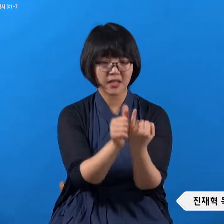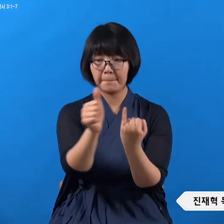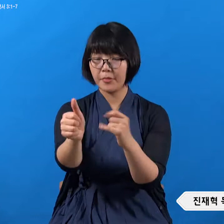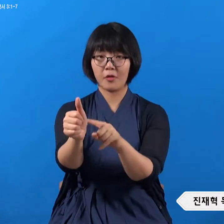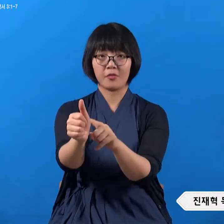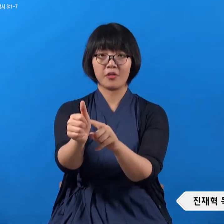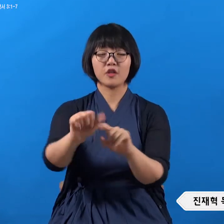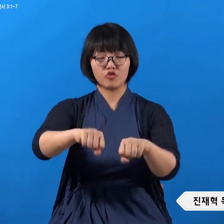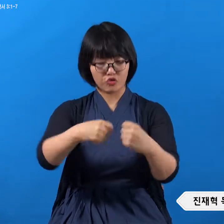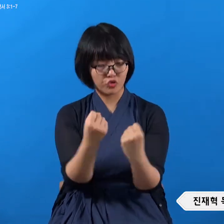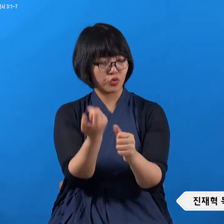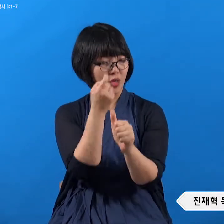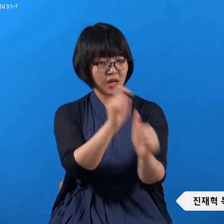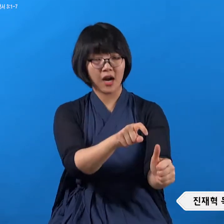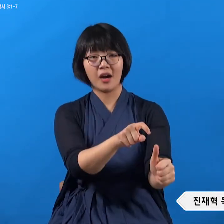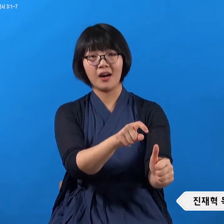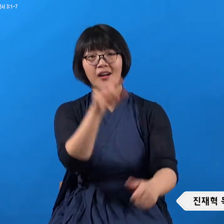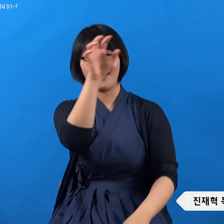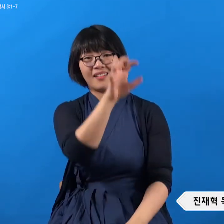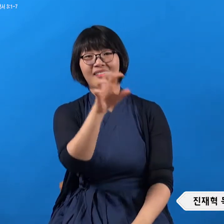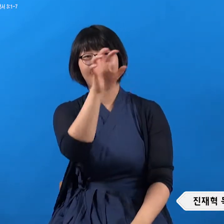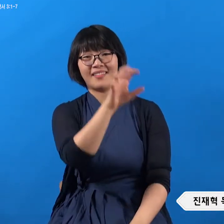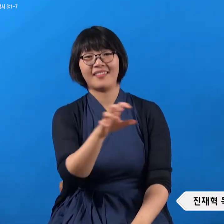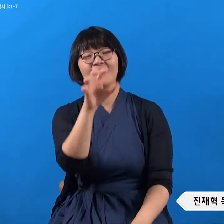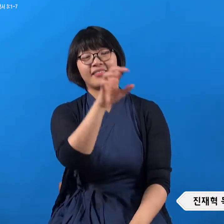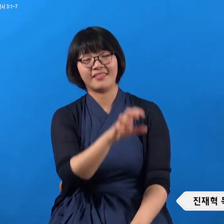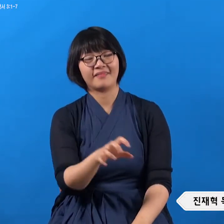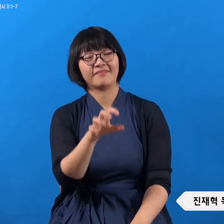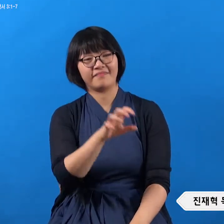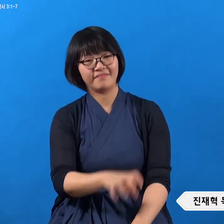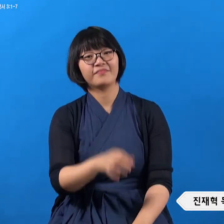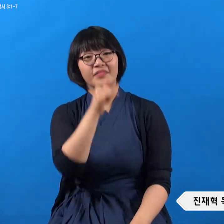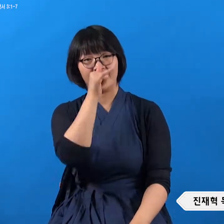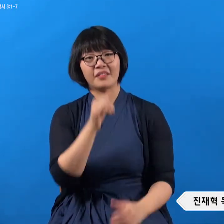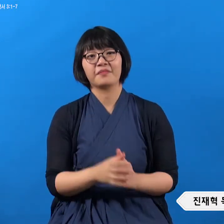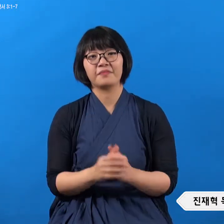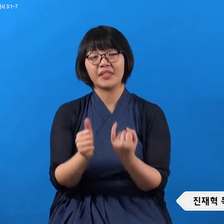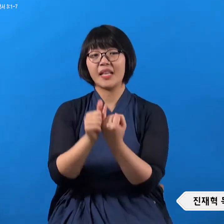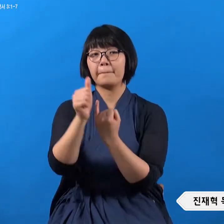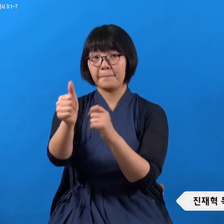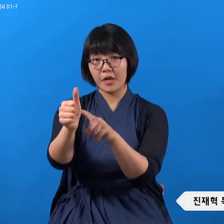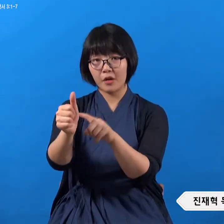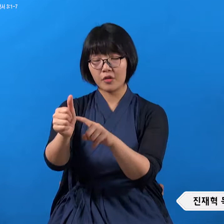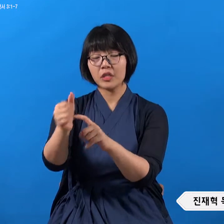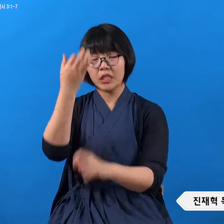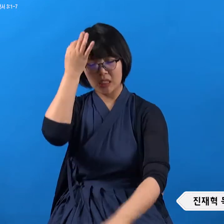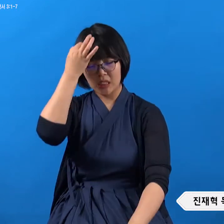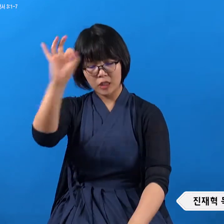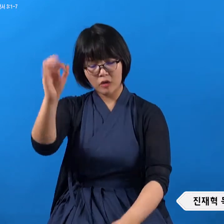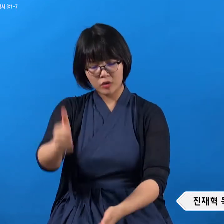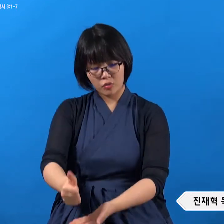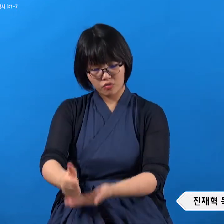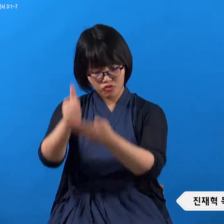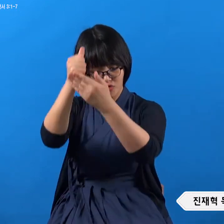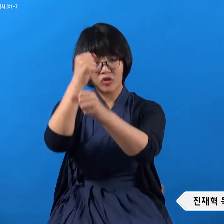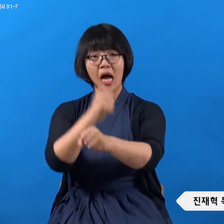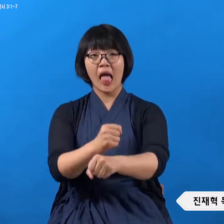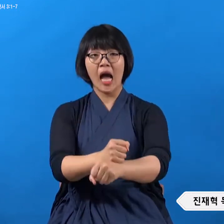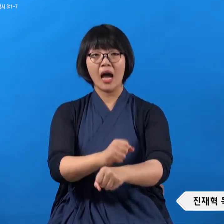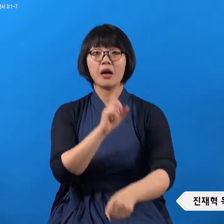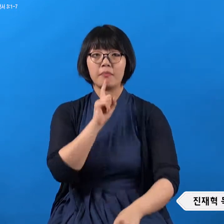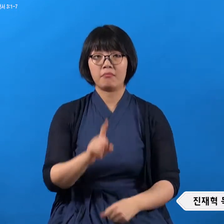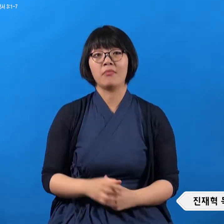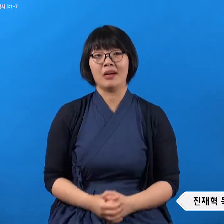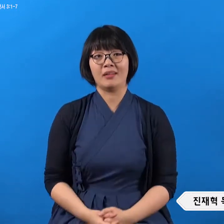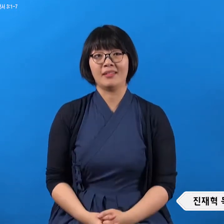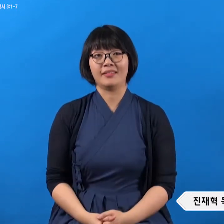남편에게 자기 남편에게 순종하라 라고 그의 위치와 권위 앞에 자기를 두는